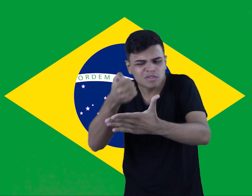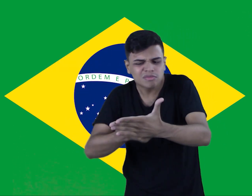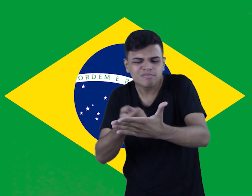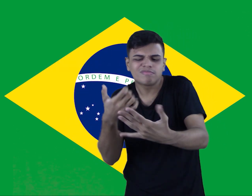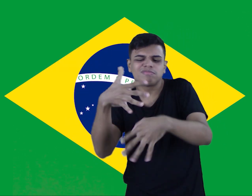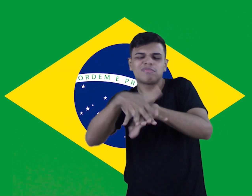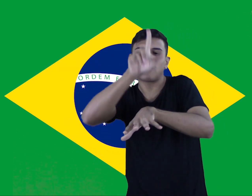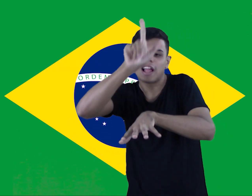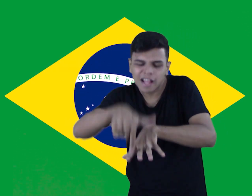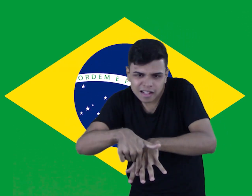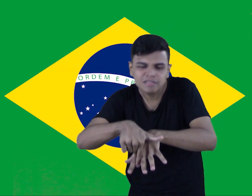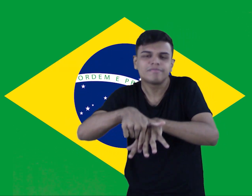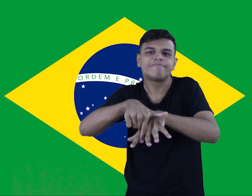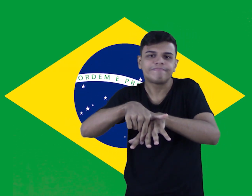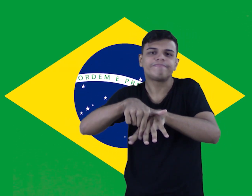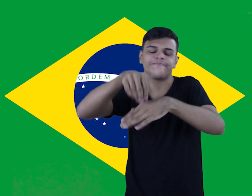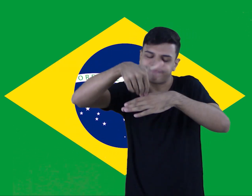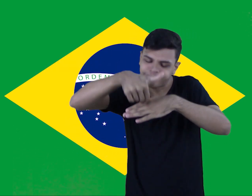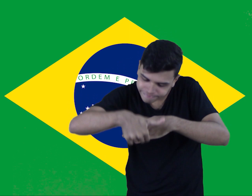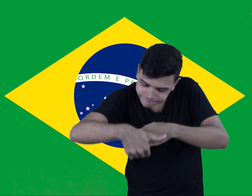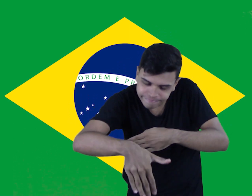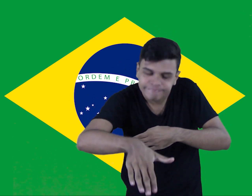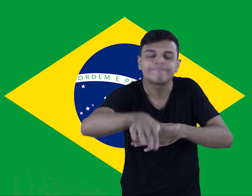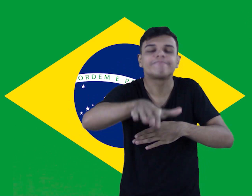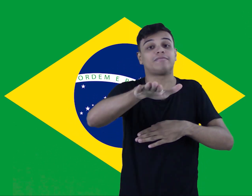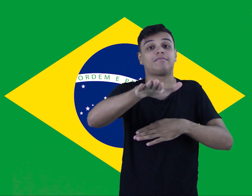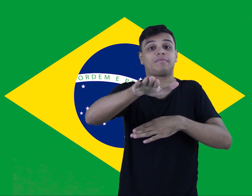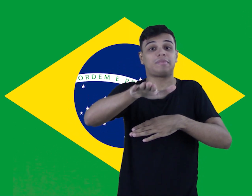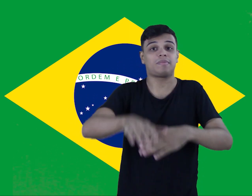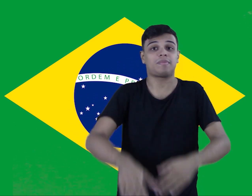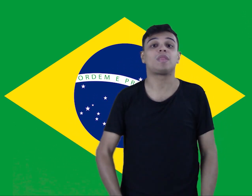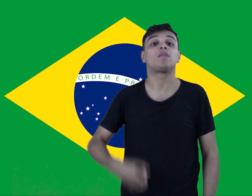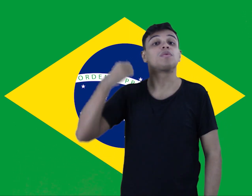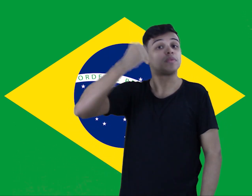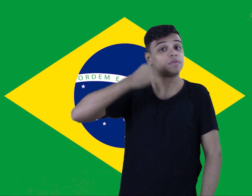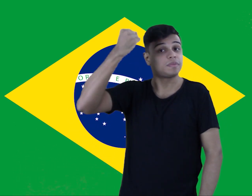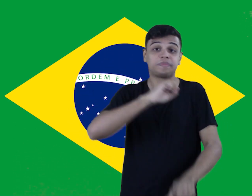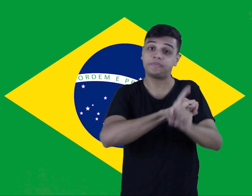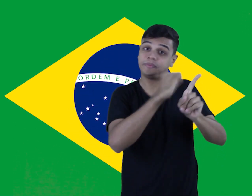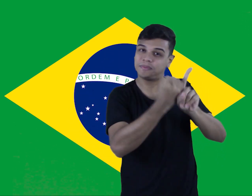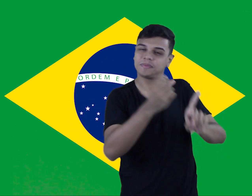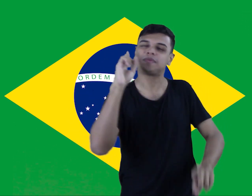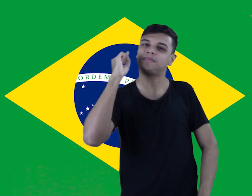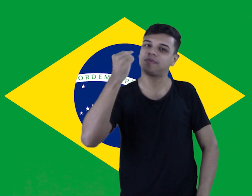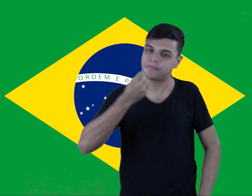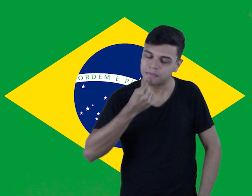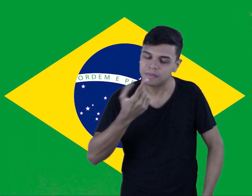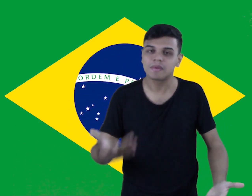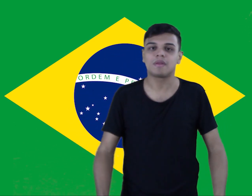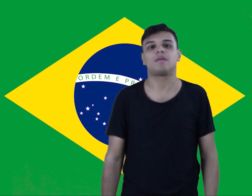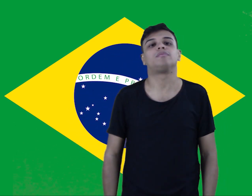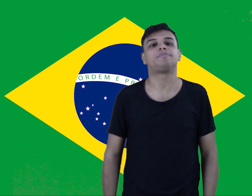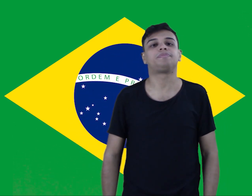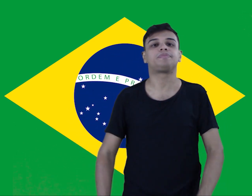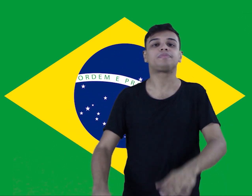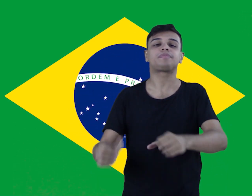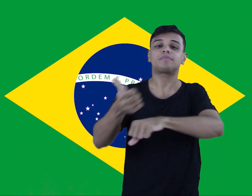de fato ocorre até os dias de hoje, com movimentos sociais surdos. Entre algumas instituições